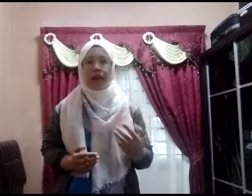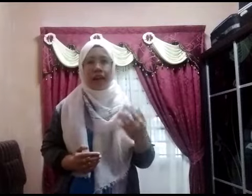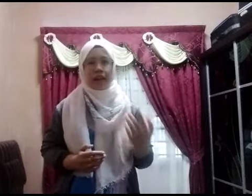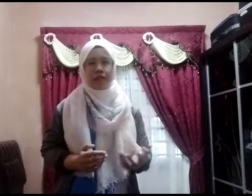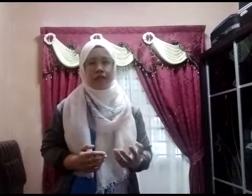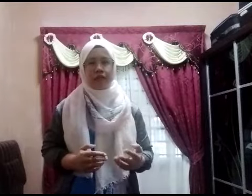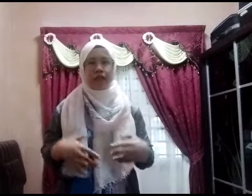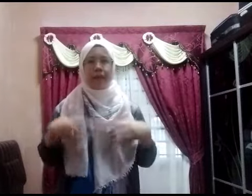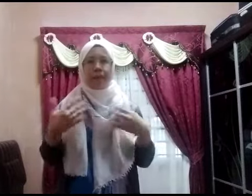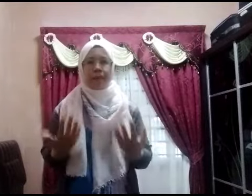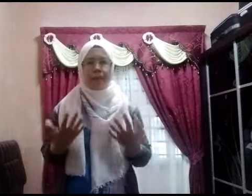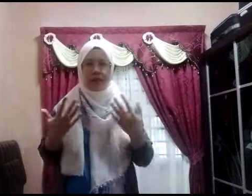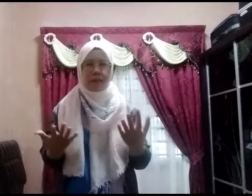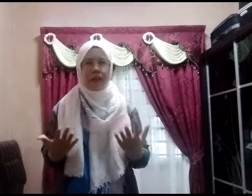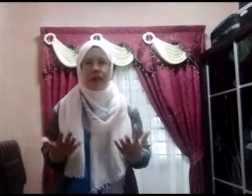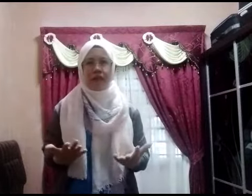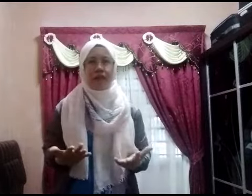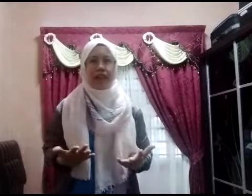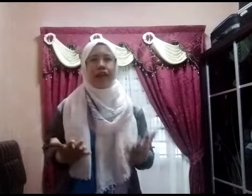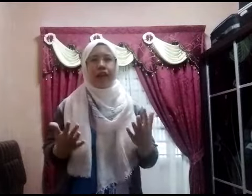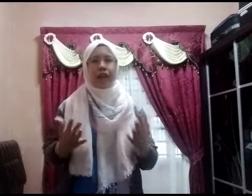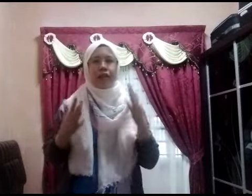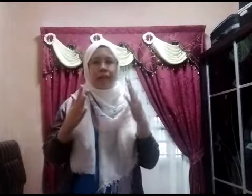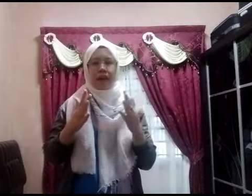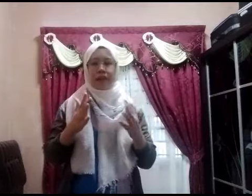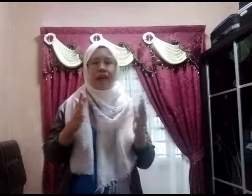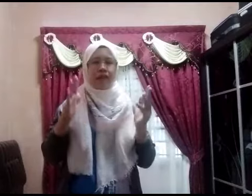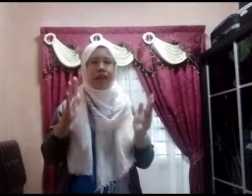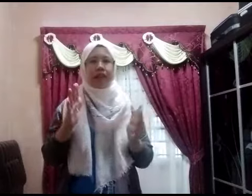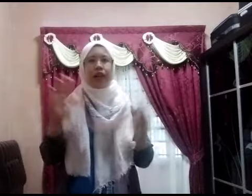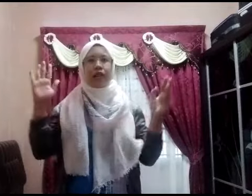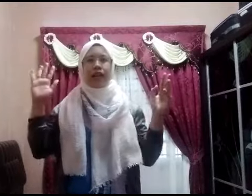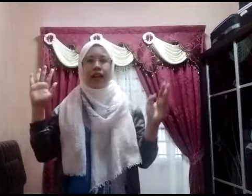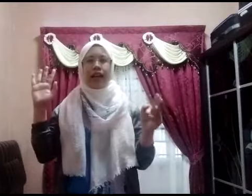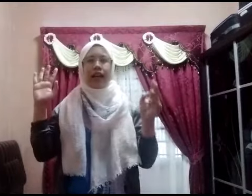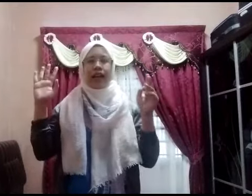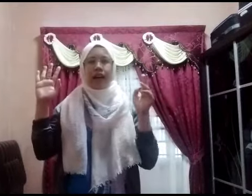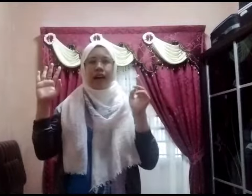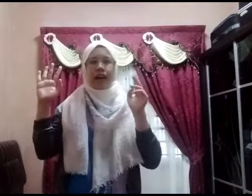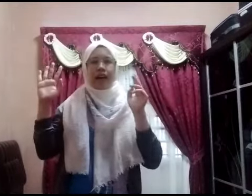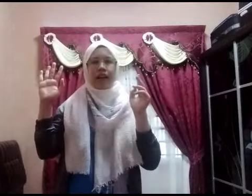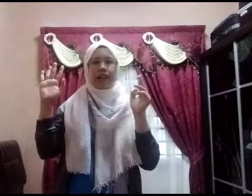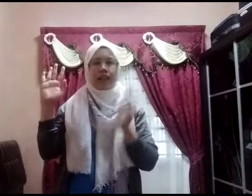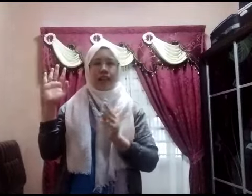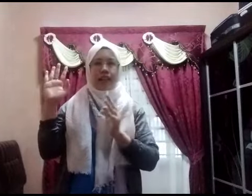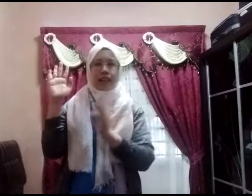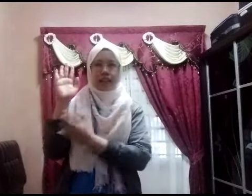hand rule. Jadi apa Fleming left hand rule ni? Okey, Fleming left hand rule ni kita akan gunakan jari kiri